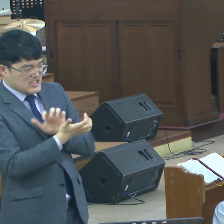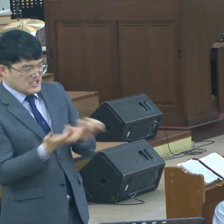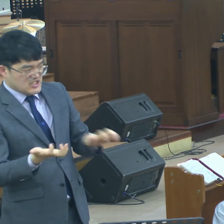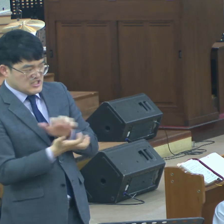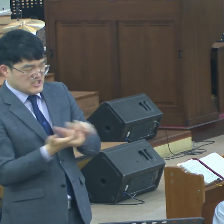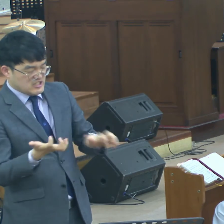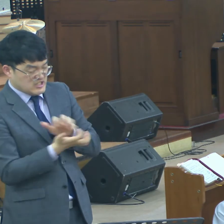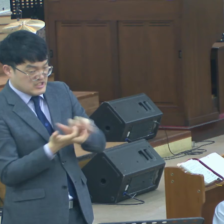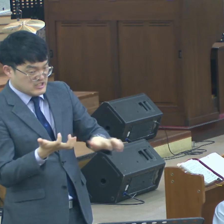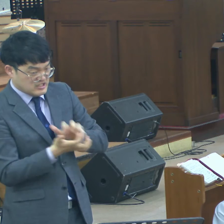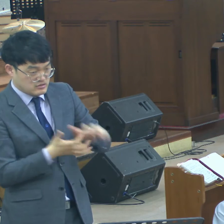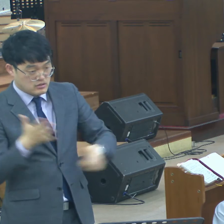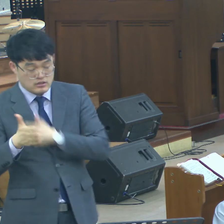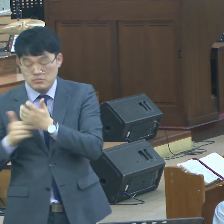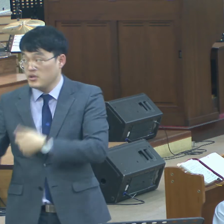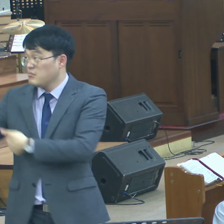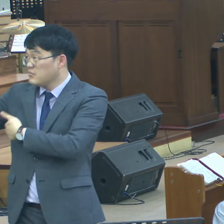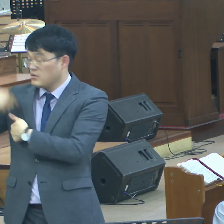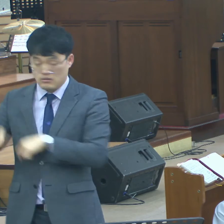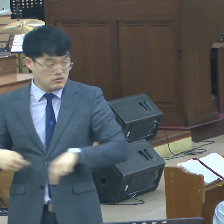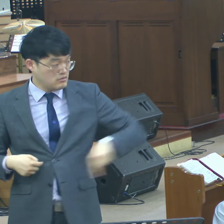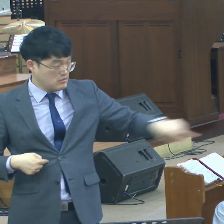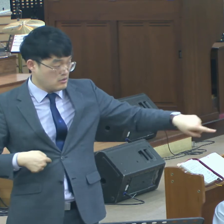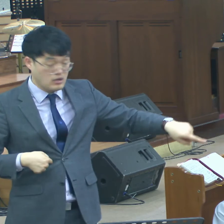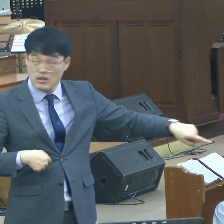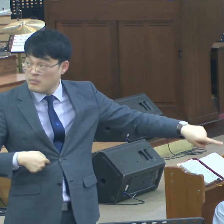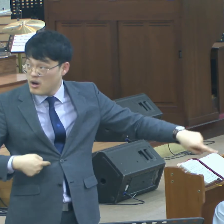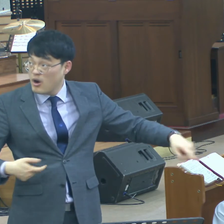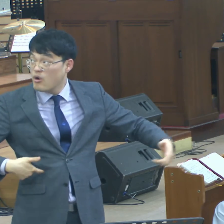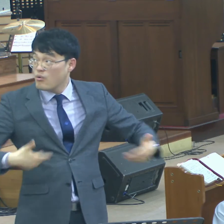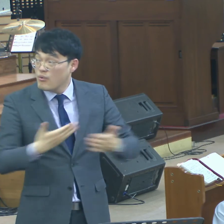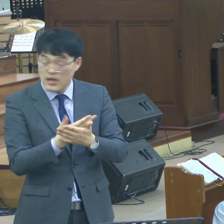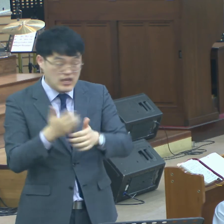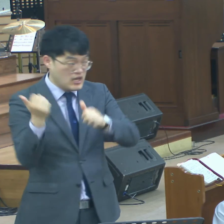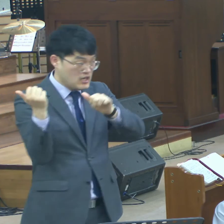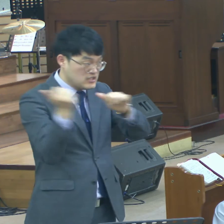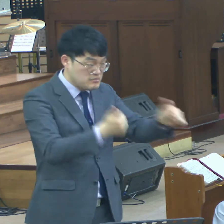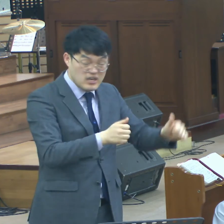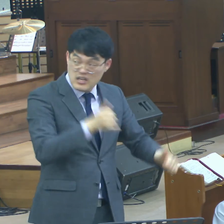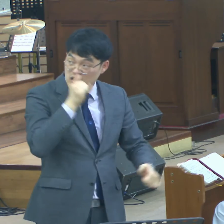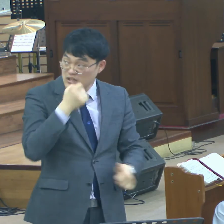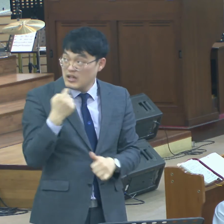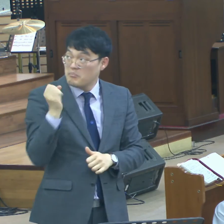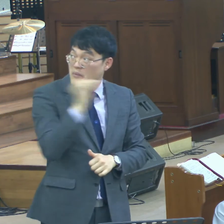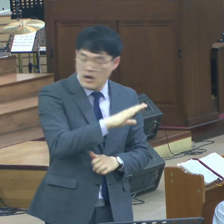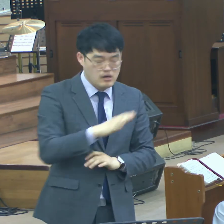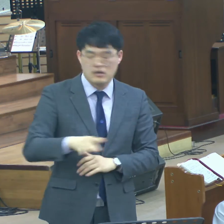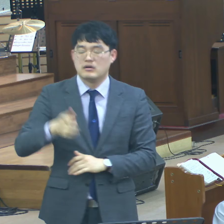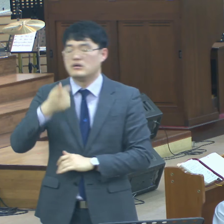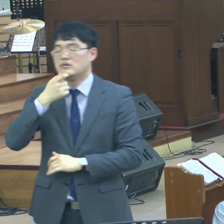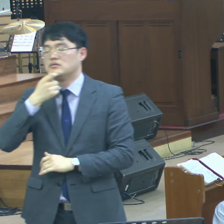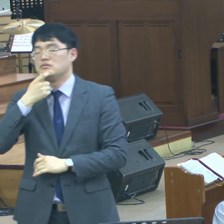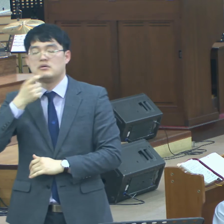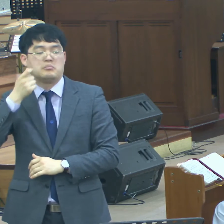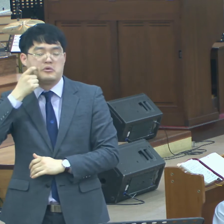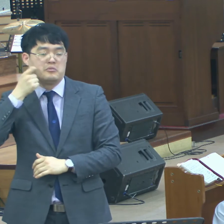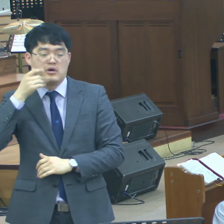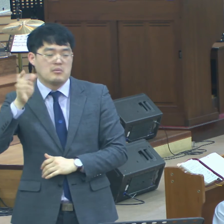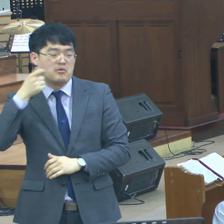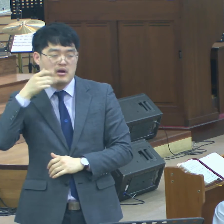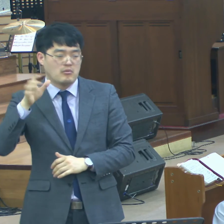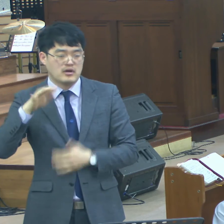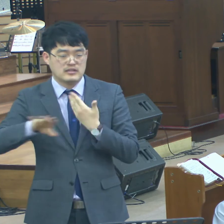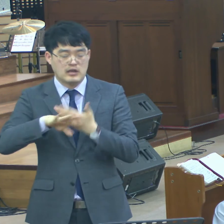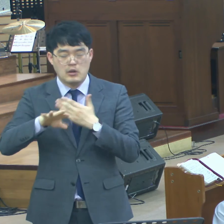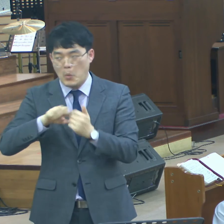임한다고 얘기를 하라는 말씀을 듣고 그러면 못 들으면 죽겠네 하고 딴 데로 가다가 잡혀서 물고기 뱃속에 있다가